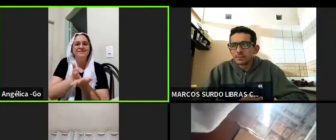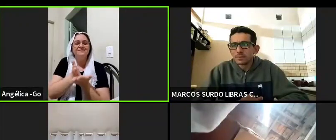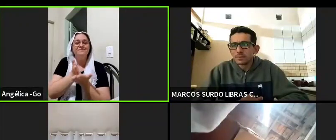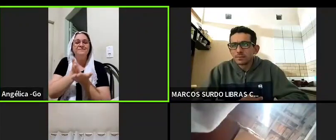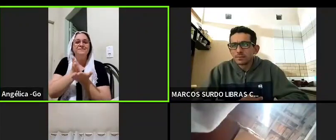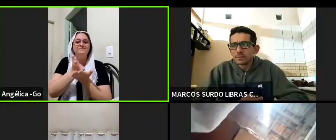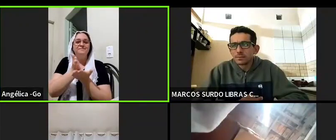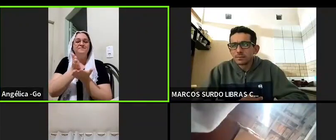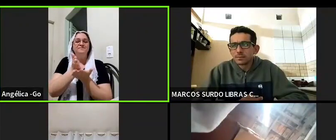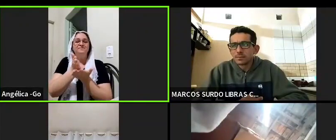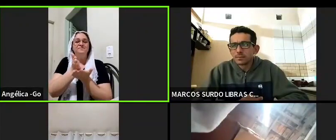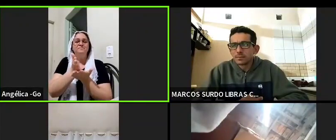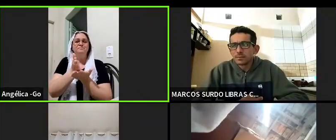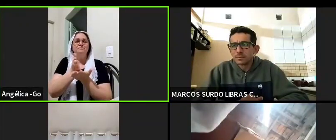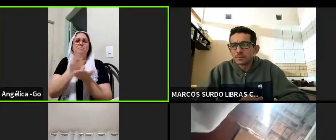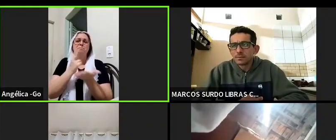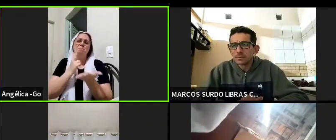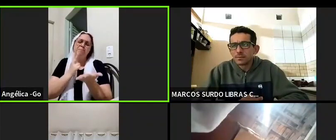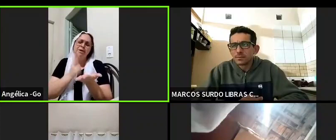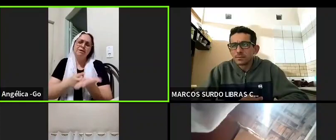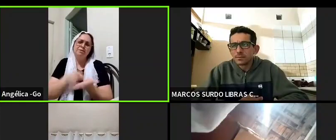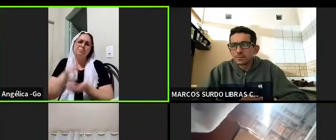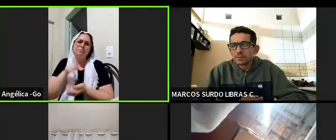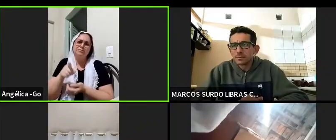7 vezes mais.